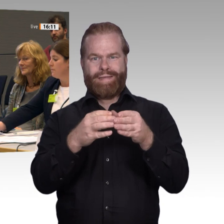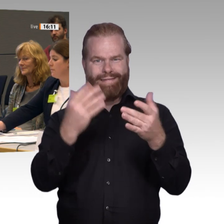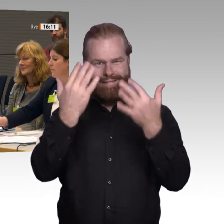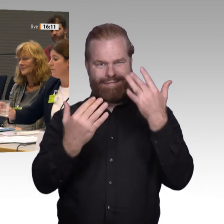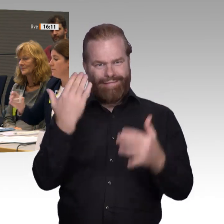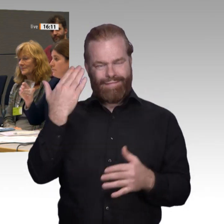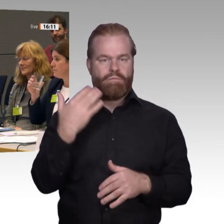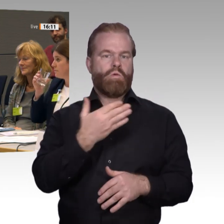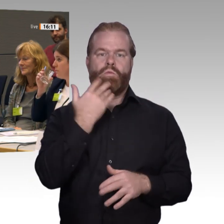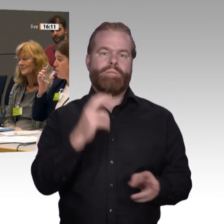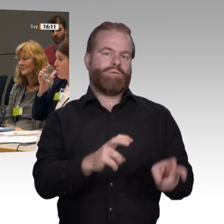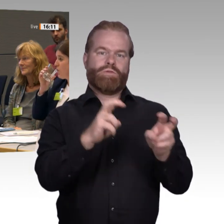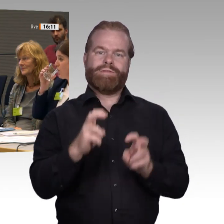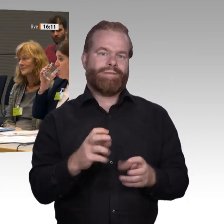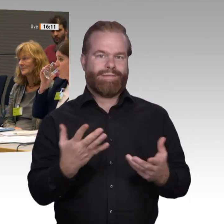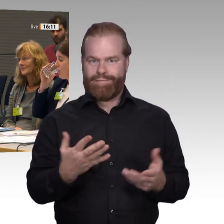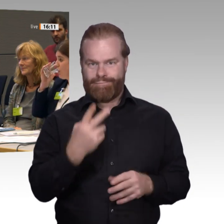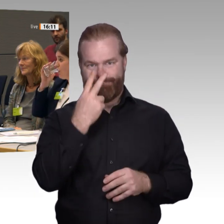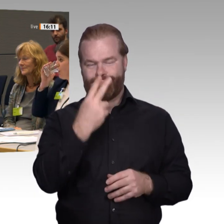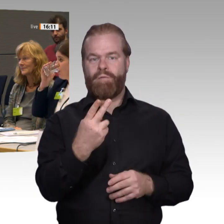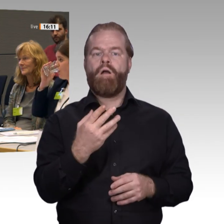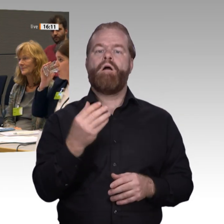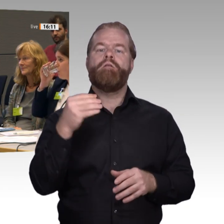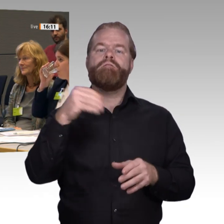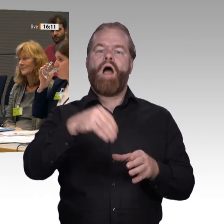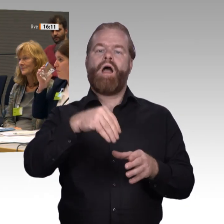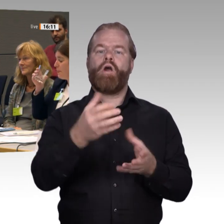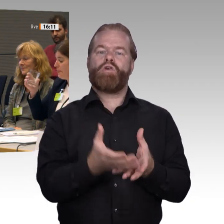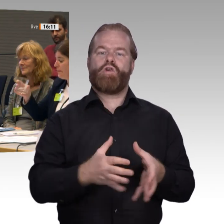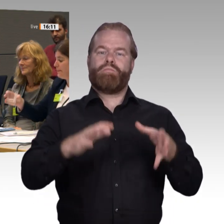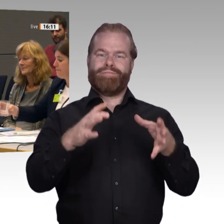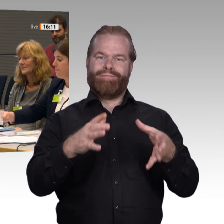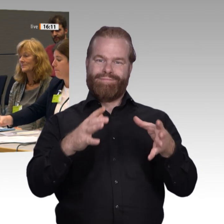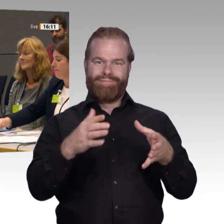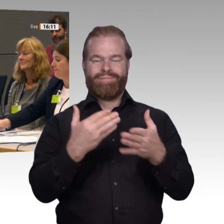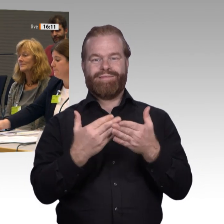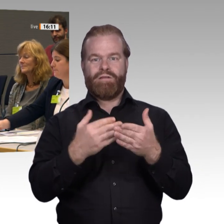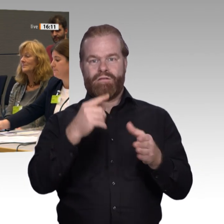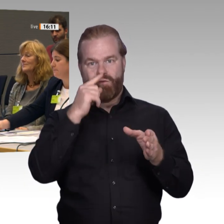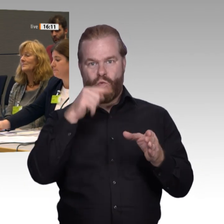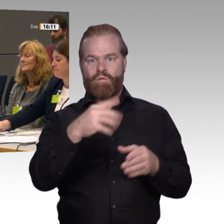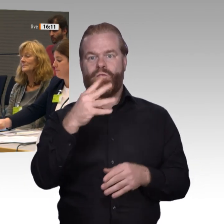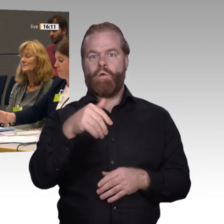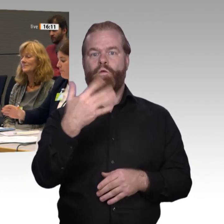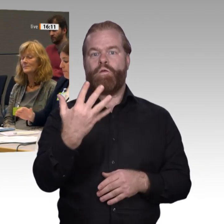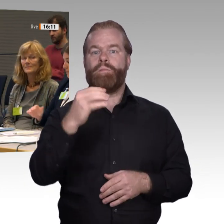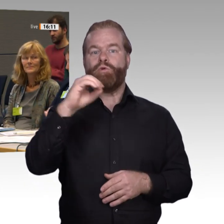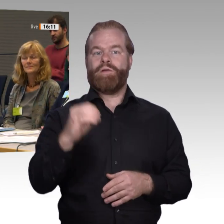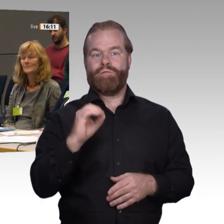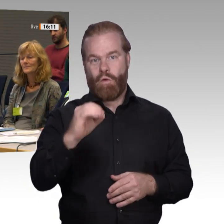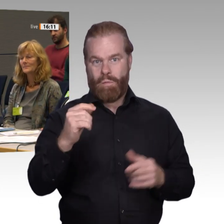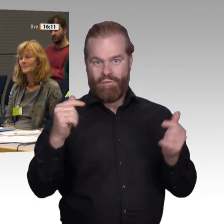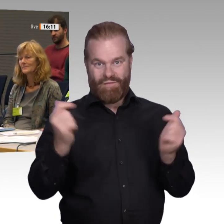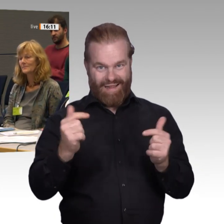sind. Das ist bei Menschen mit Behinderung in Einrichtungen natürlich der Bedarf viel größer ist. Und tatsächlich haben sie dann 43